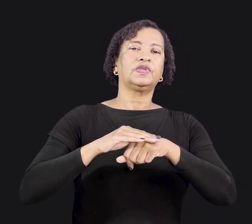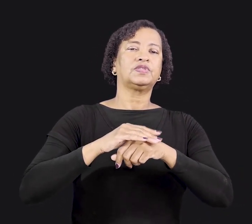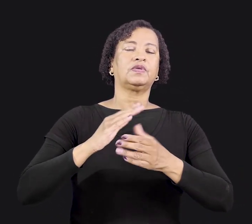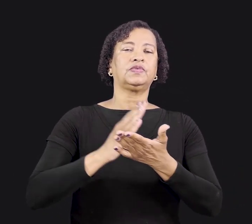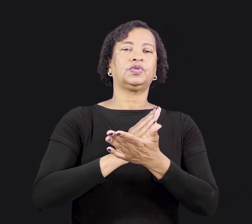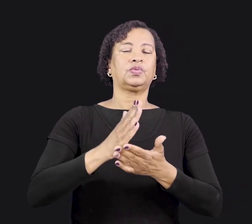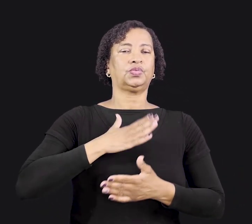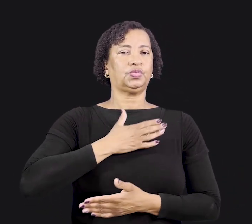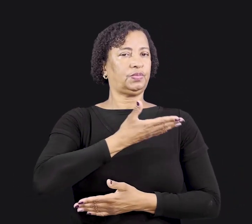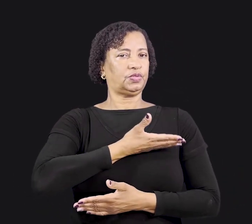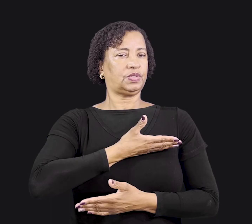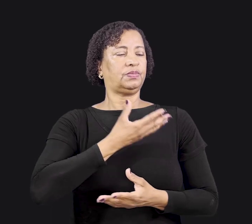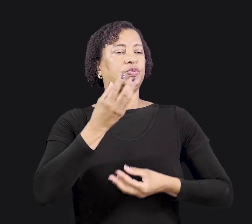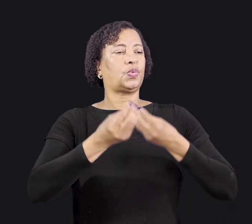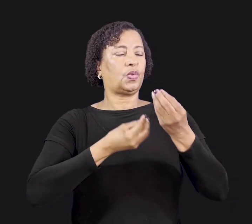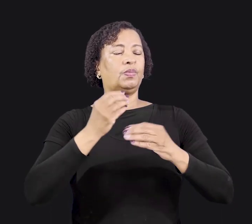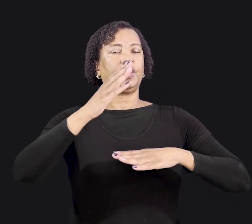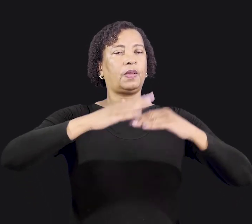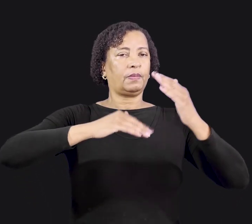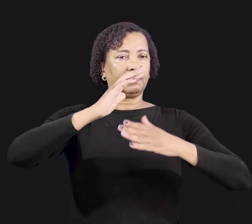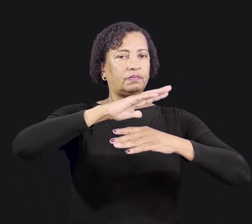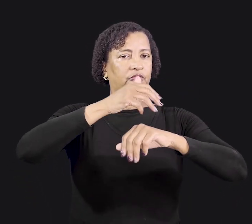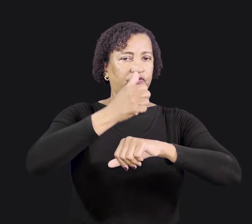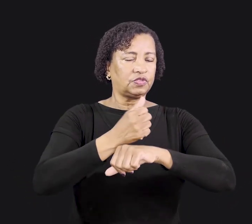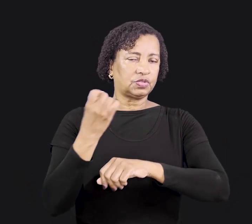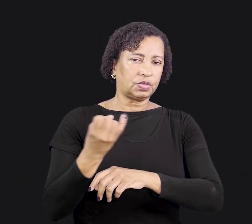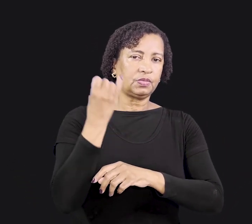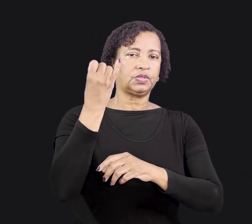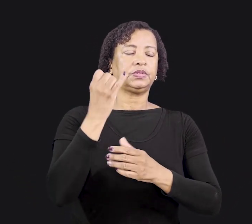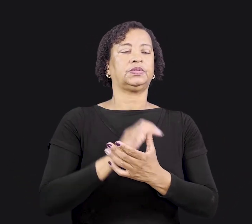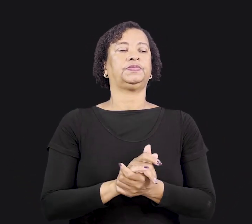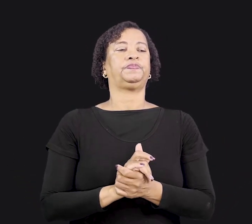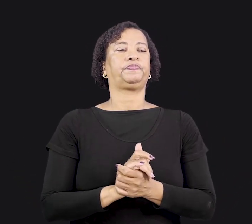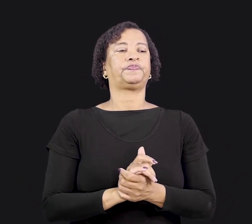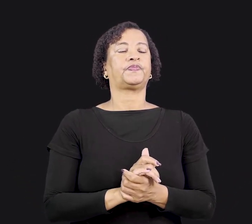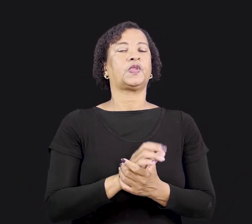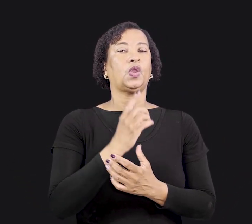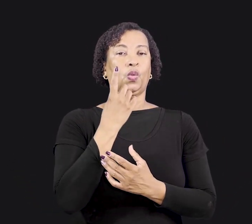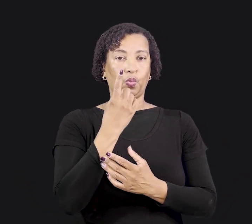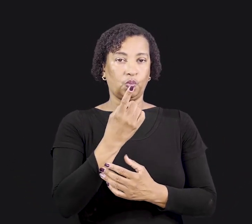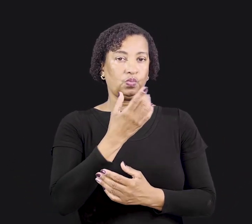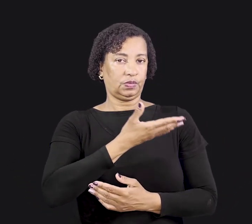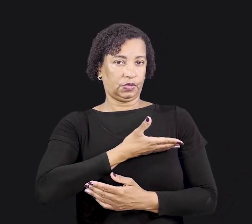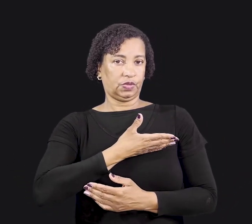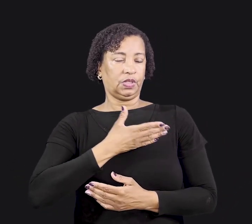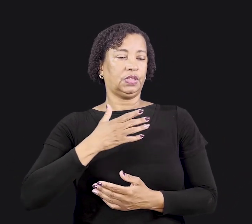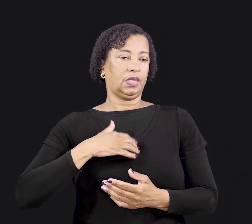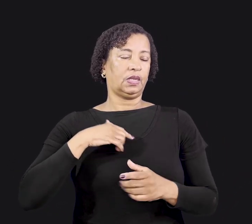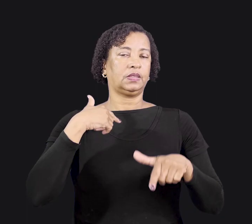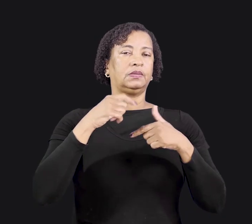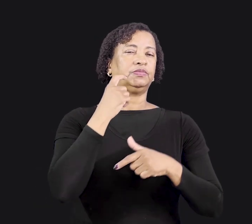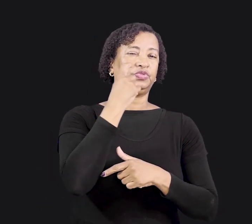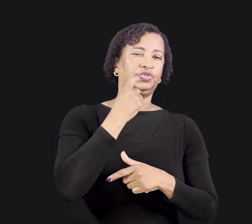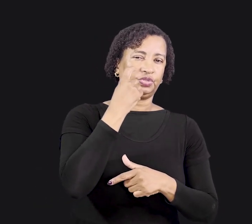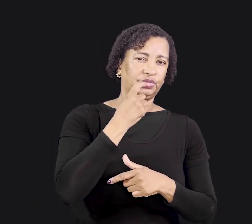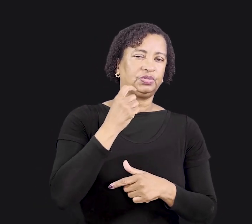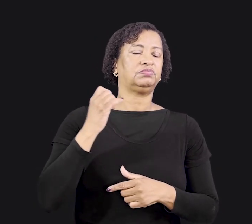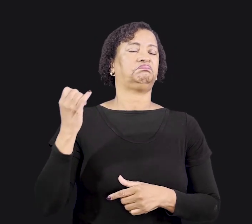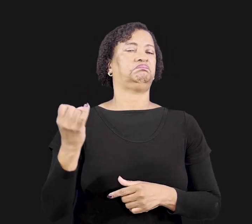meus amigos e sobre como eles eram profissionais importantes. Um deles era um ortodontista realmente muito